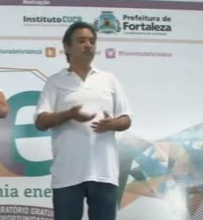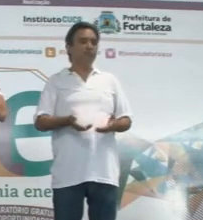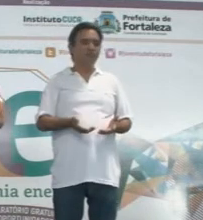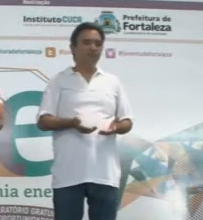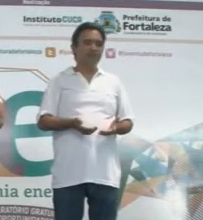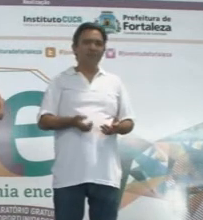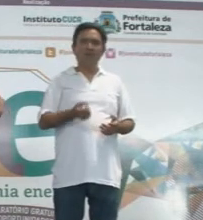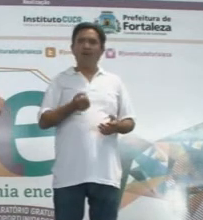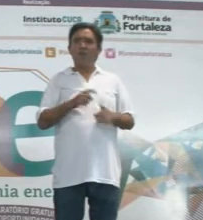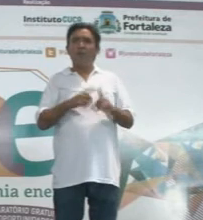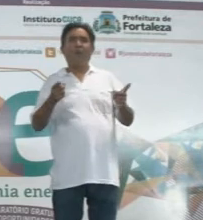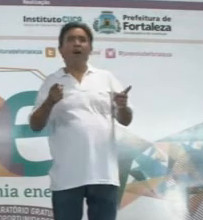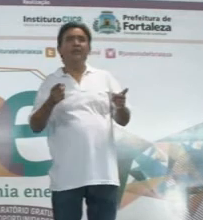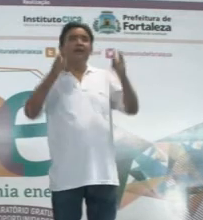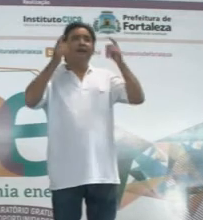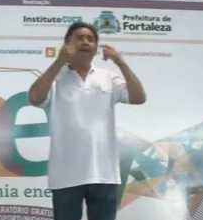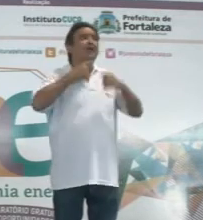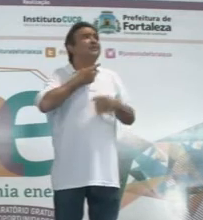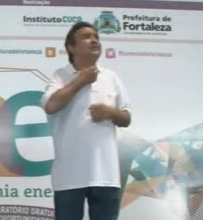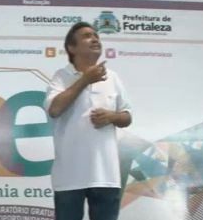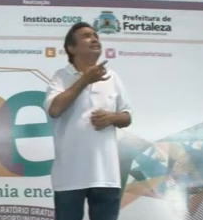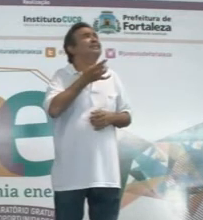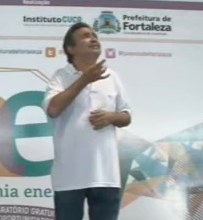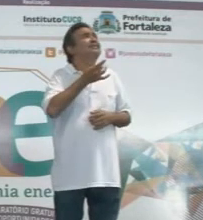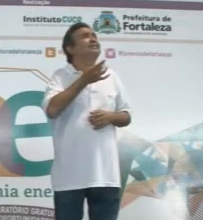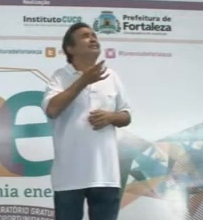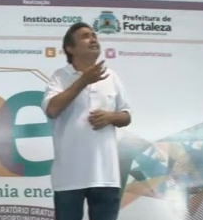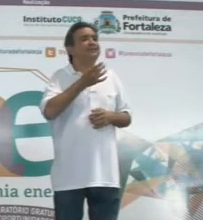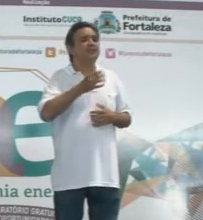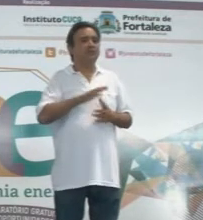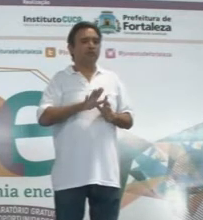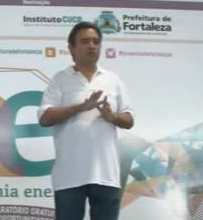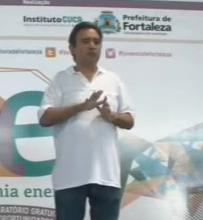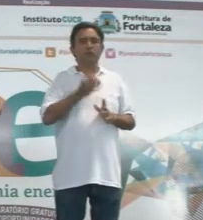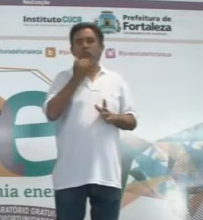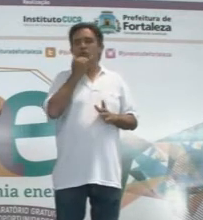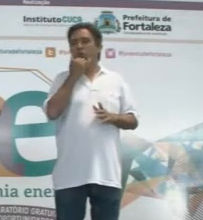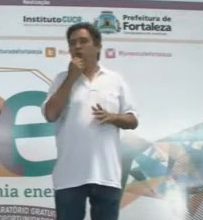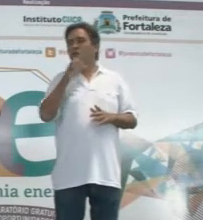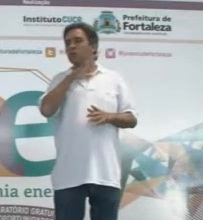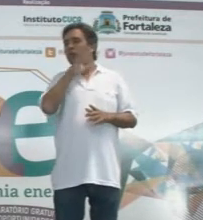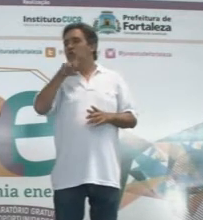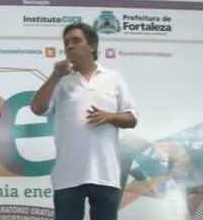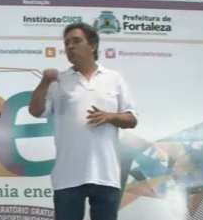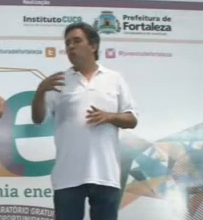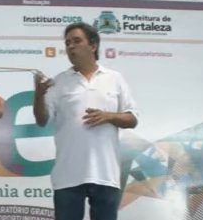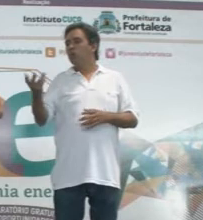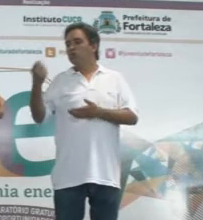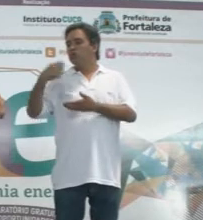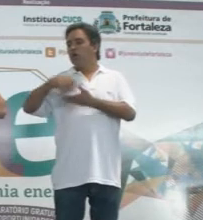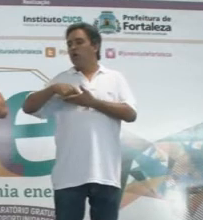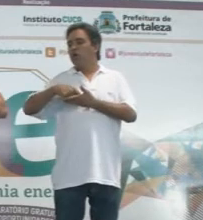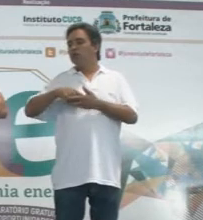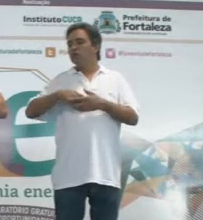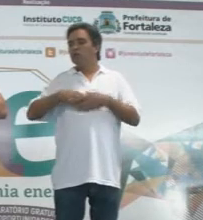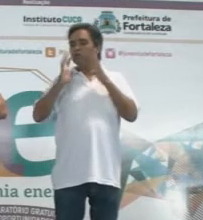Mas, rei, eu estou com sede. O corpo é composto quase todo por água. Se concentre e passe a